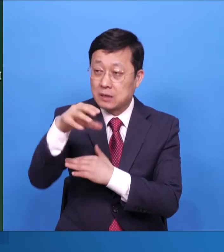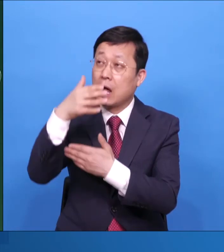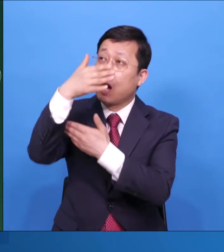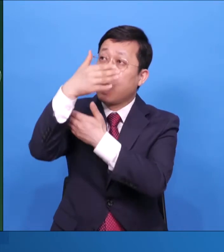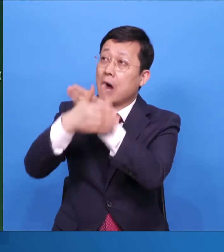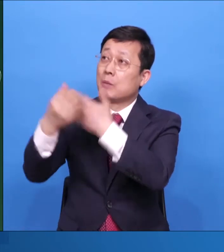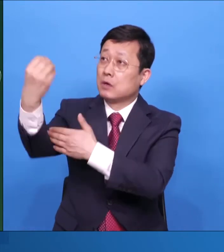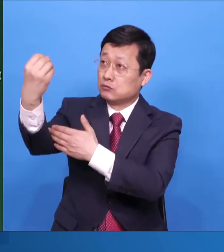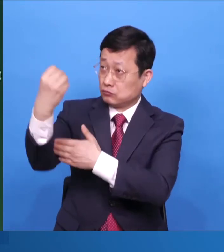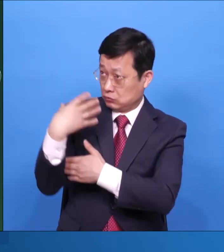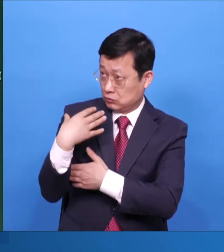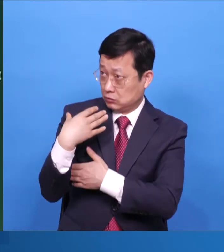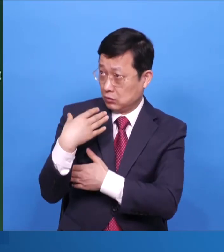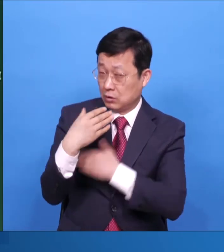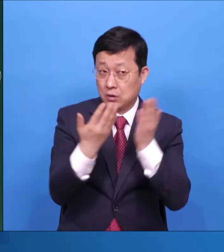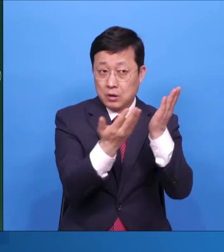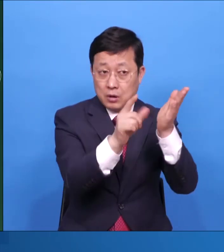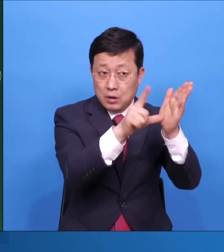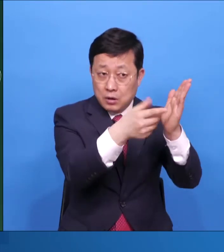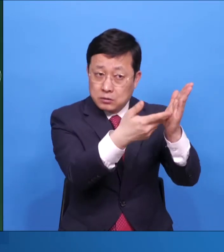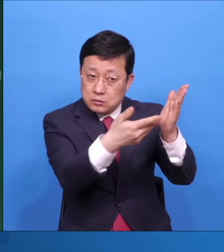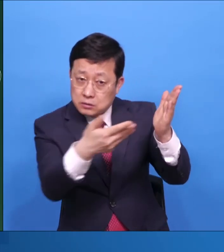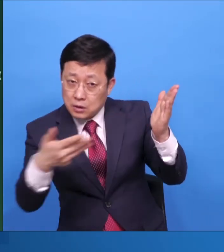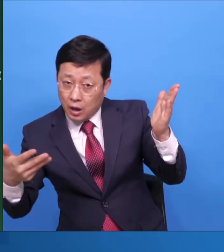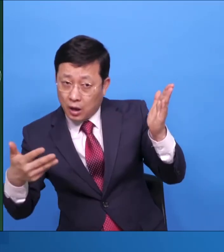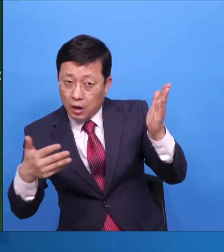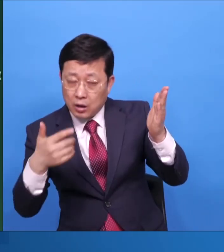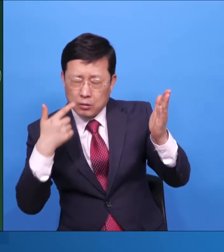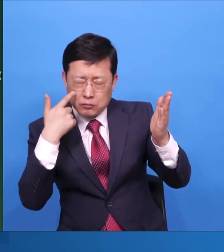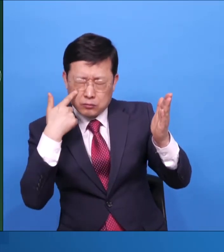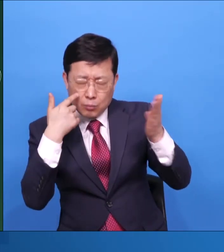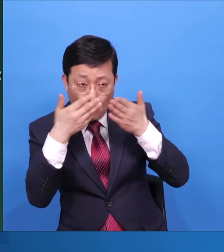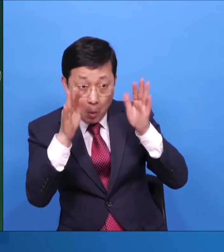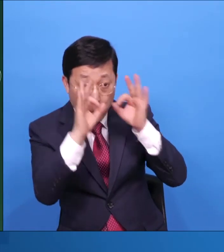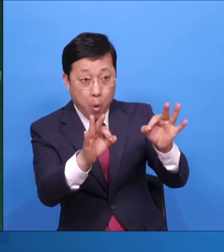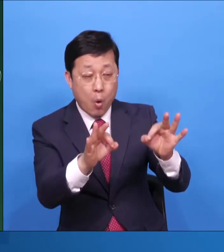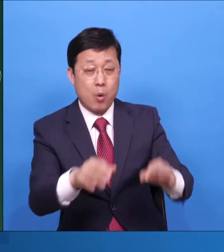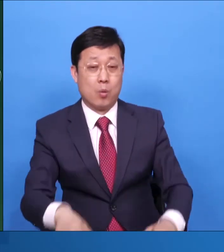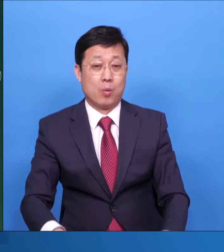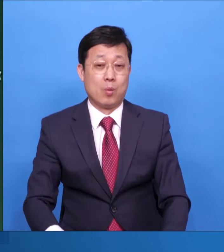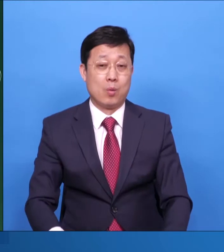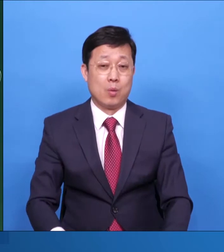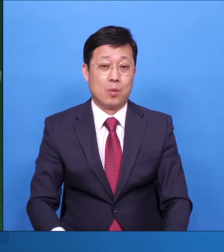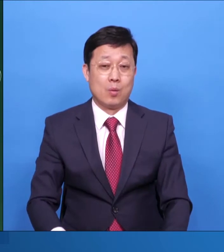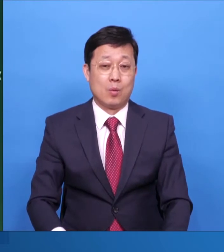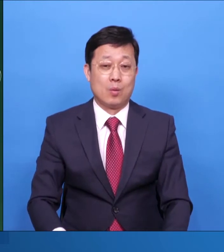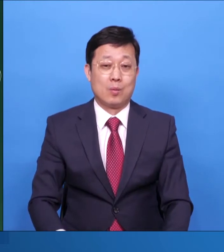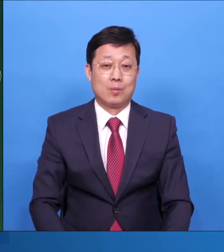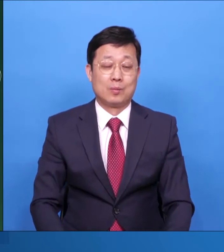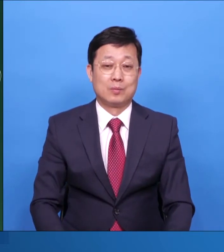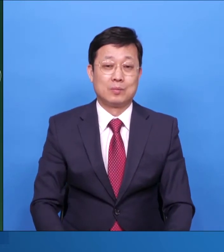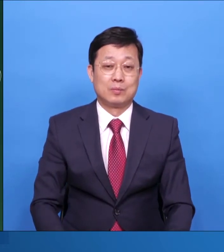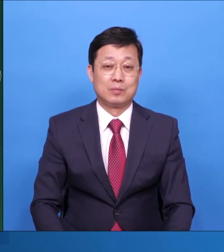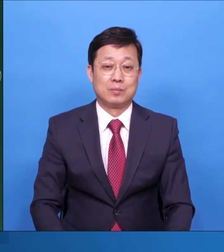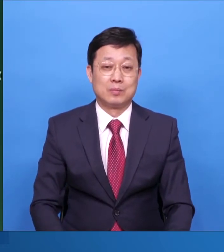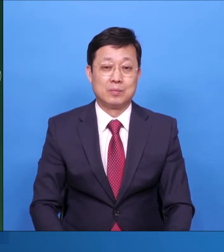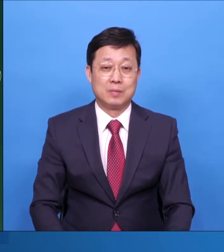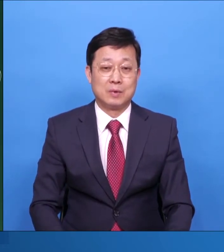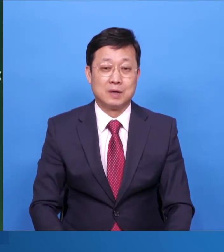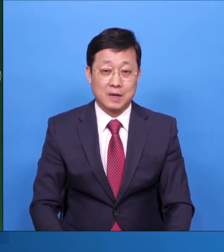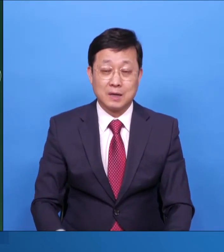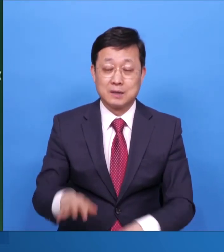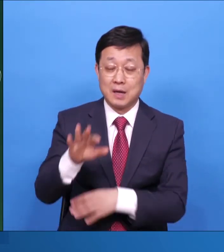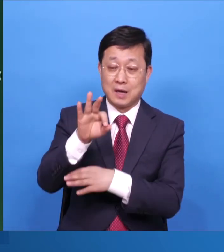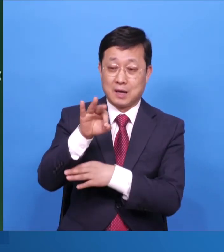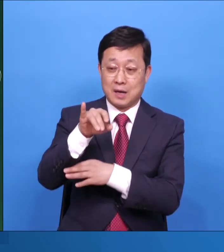엘리사는 알고 있습니다. Esto es lo que pasó en el monte de Horeb y vemos que, que Elías conocía esto que tenía que acontecer en la época. 그러니까 기쁜 마음으로